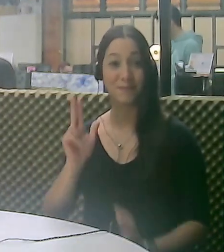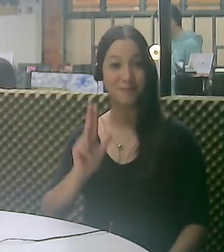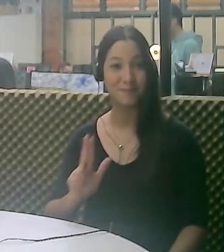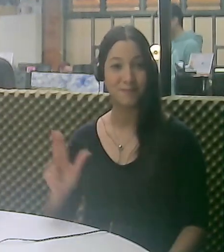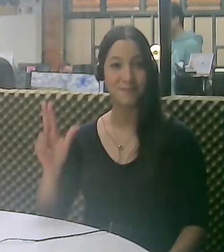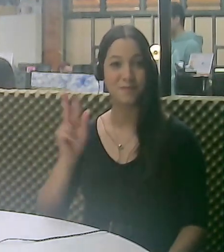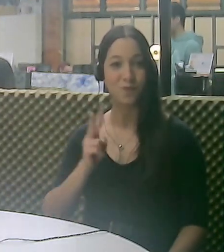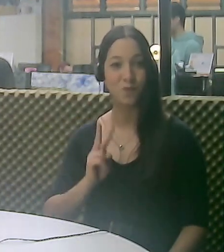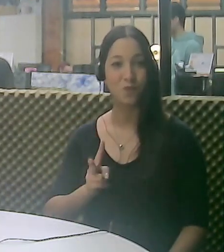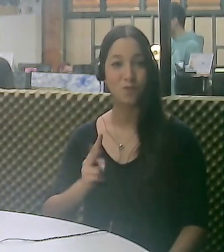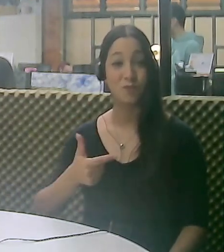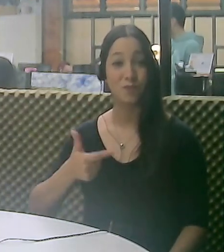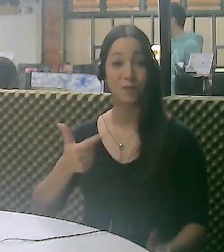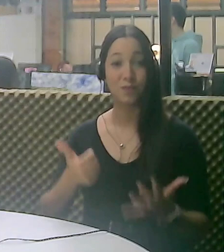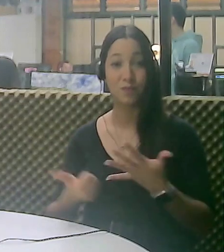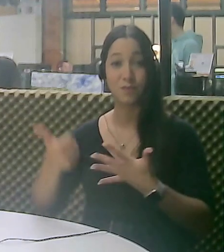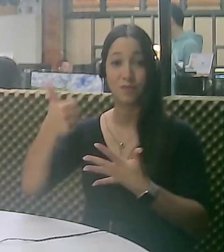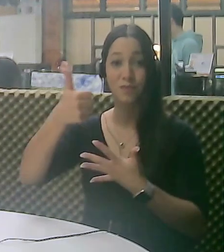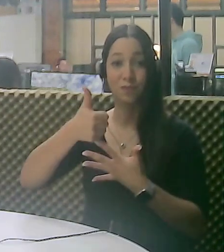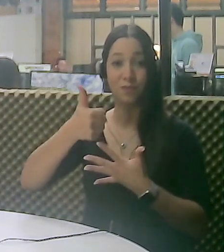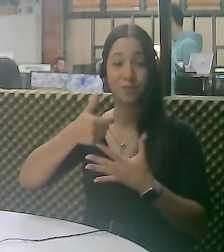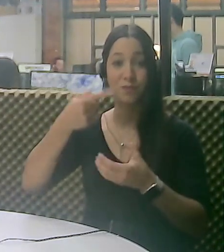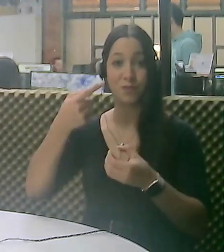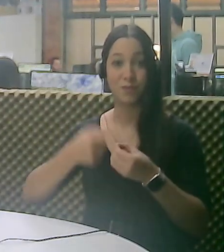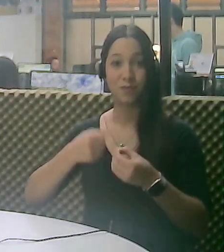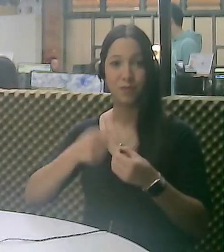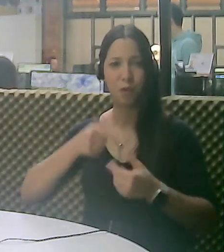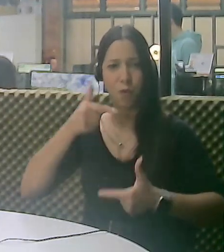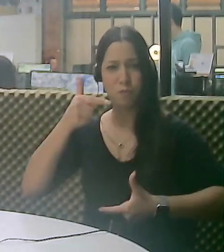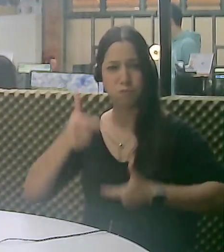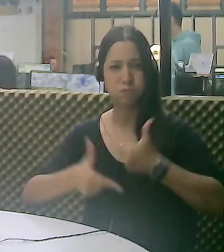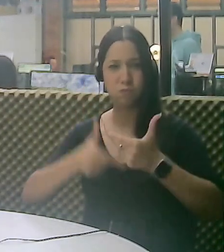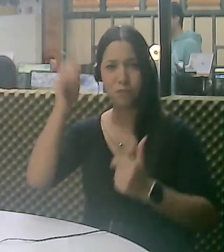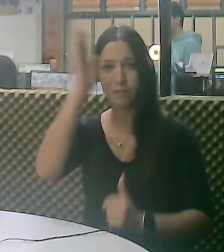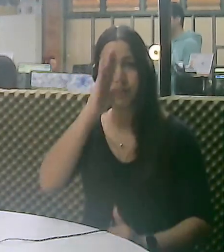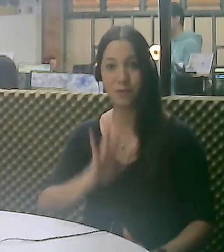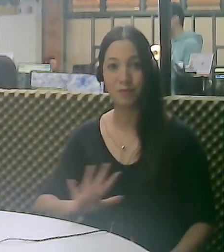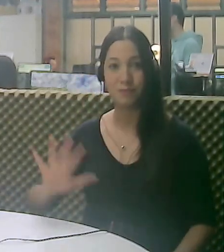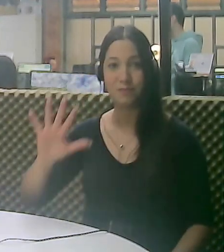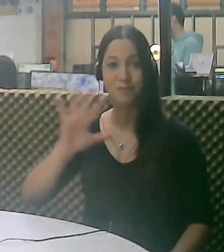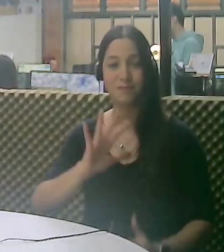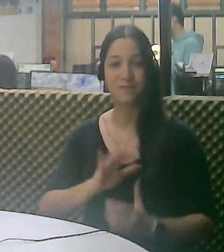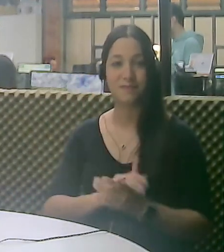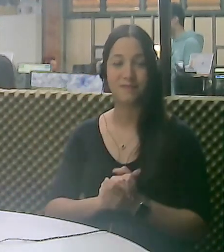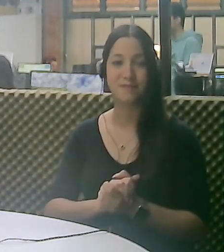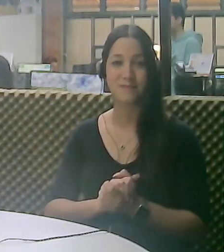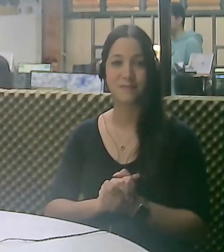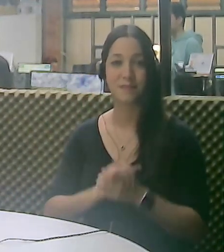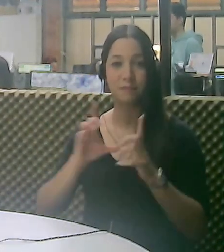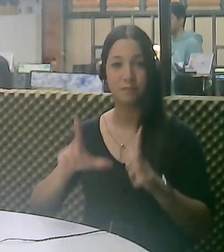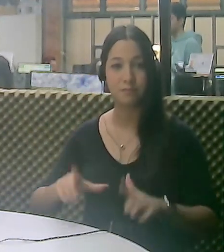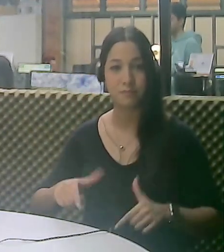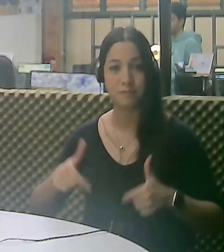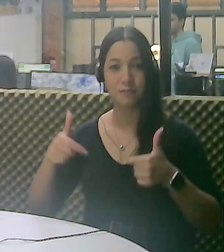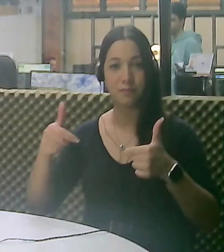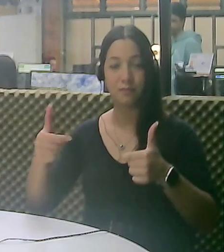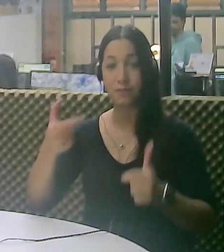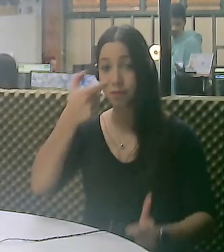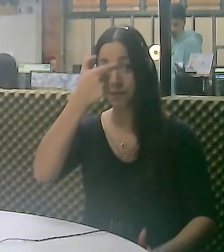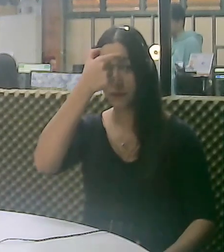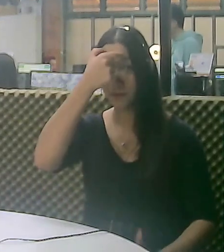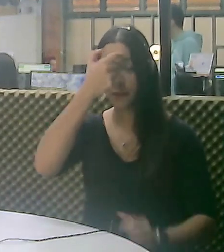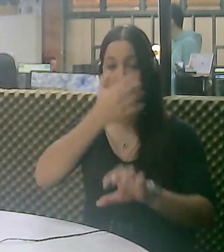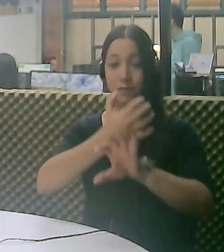Uberlândia se mantém como a segunda cidade do interior a mais gerar empregos no Brasil. Ações de conscientização ambiental